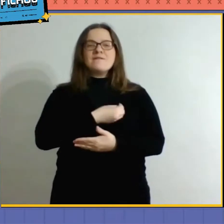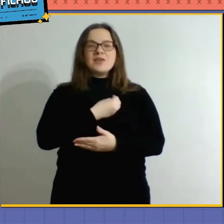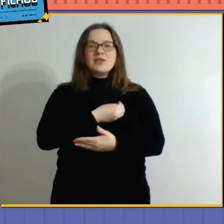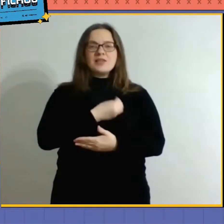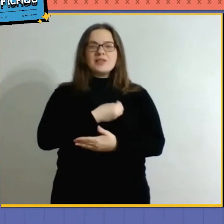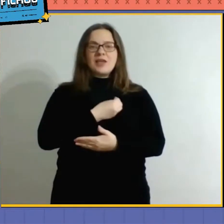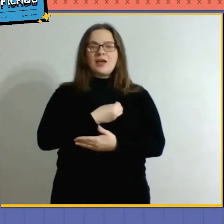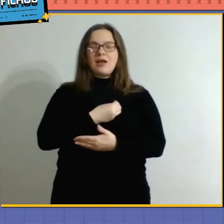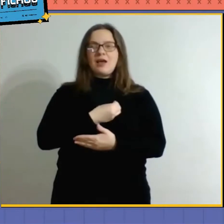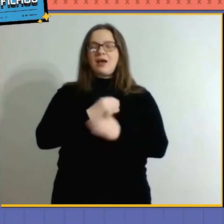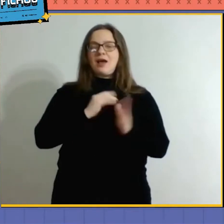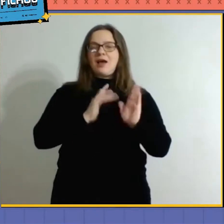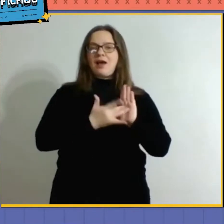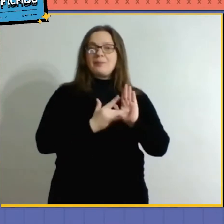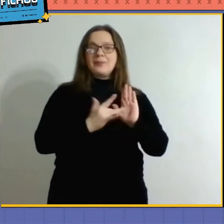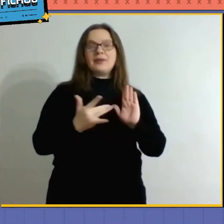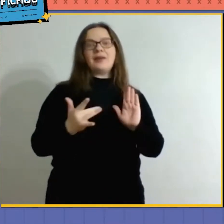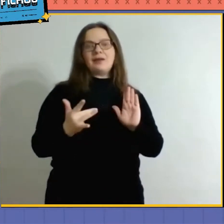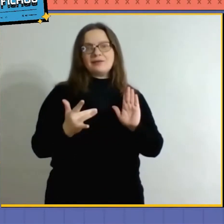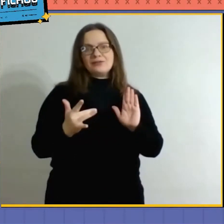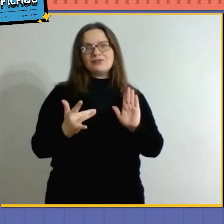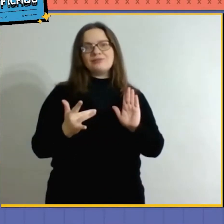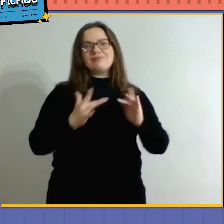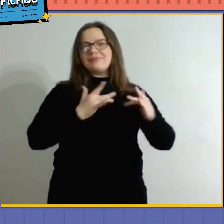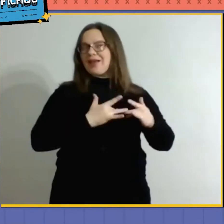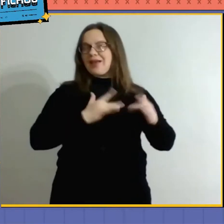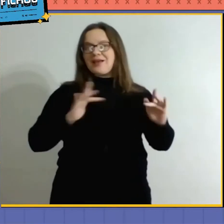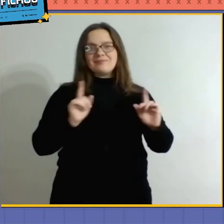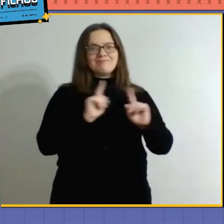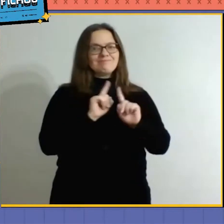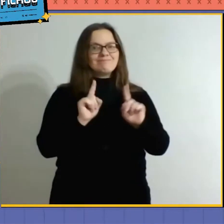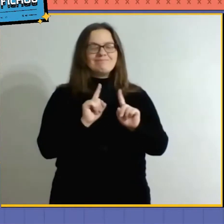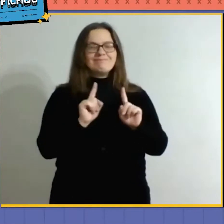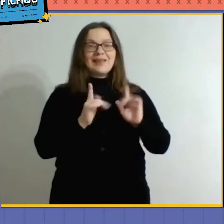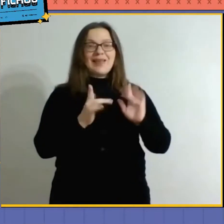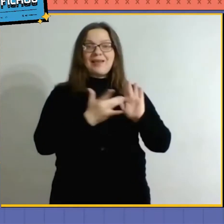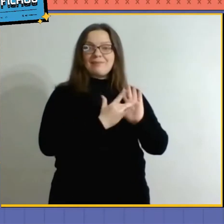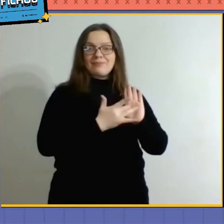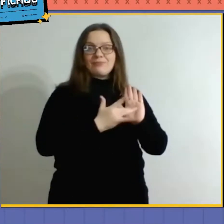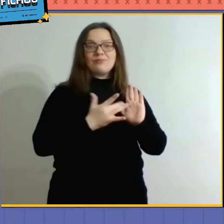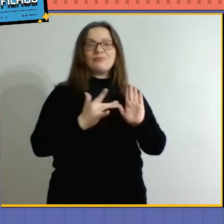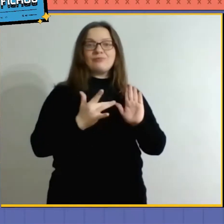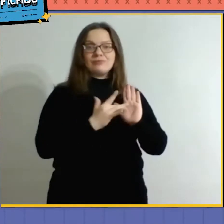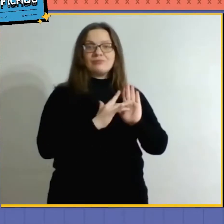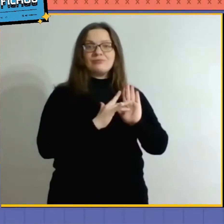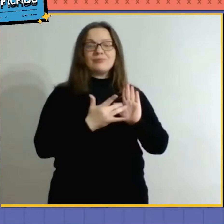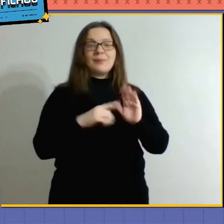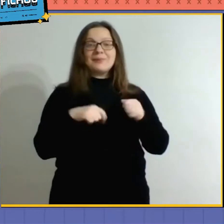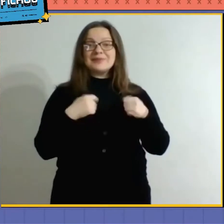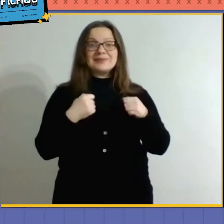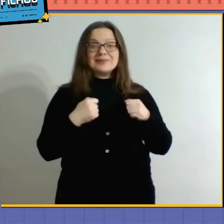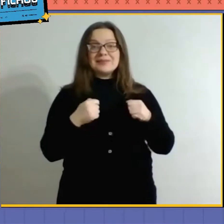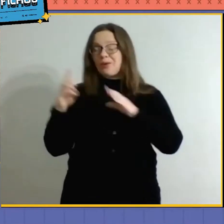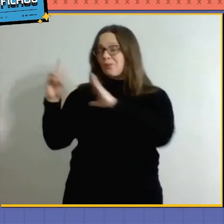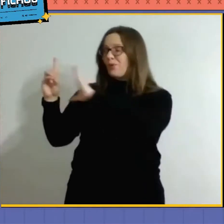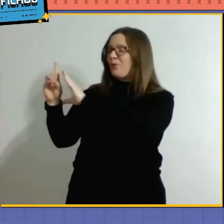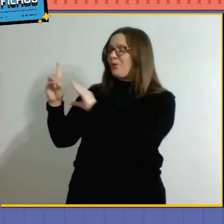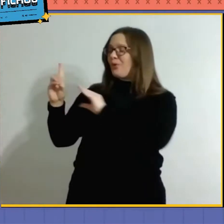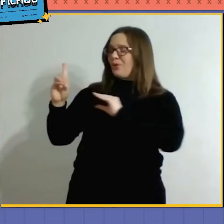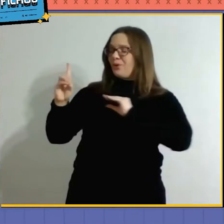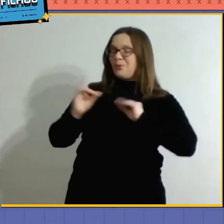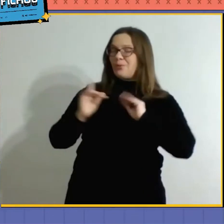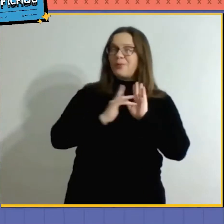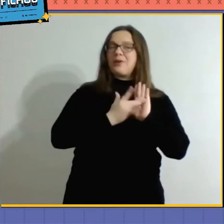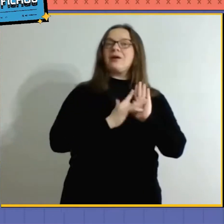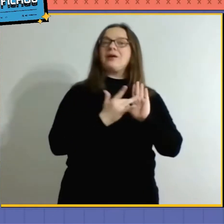Respeito é para que nós possamos expressar Deus o nosso viver Tá certo que nós possamos ter uma vida